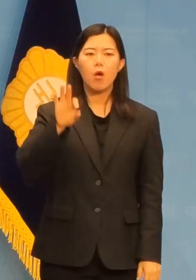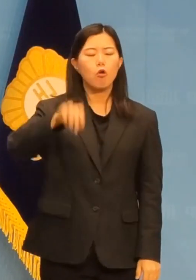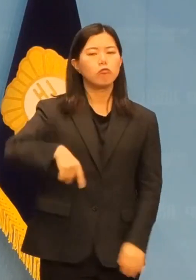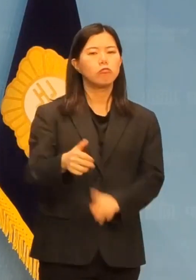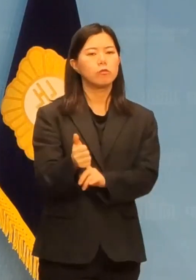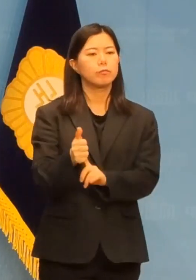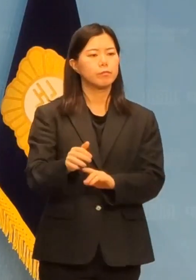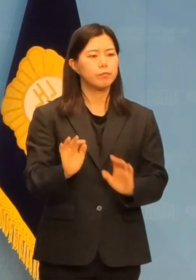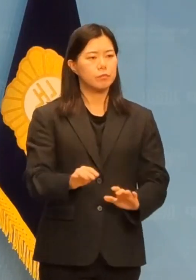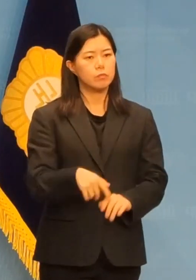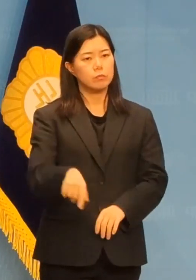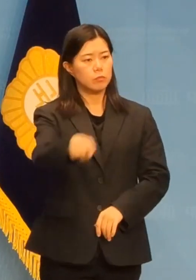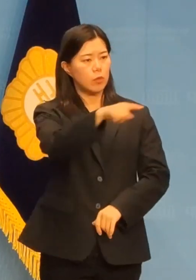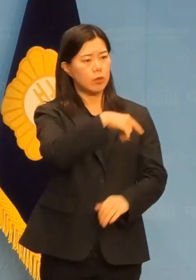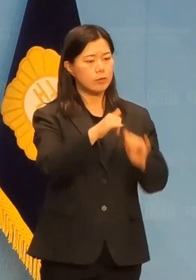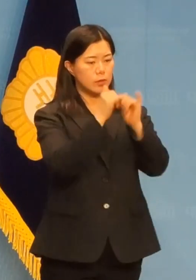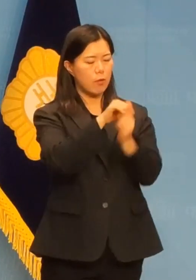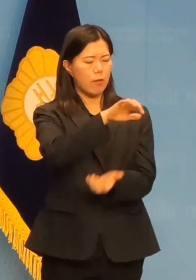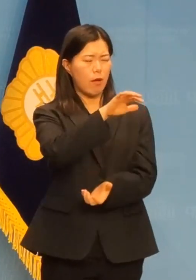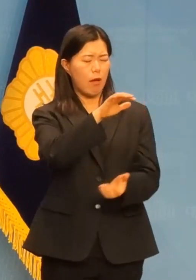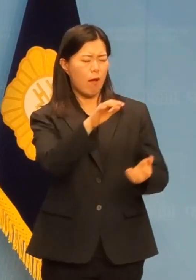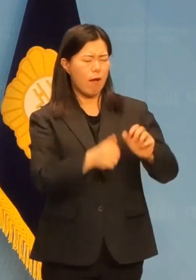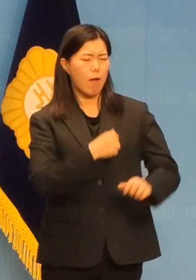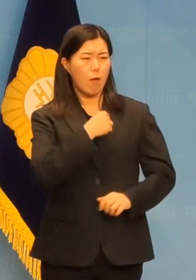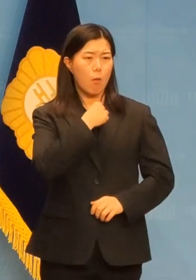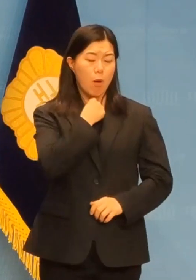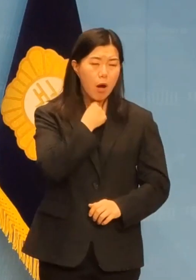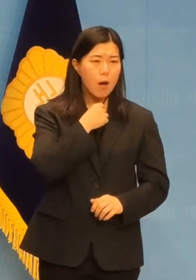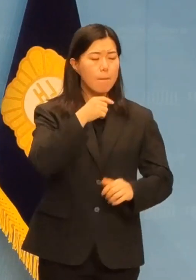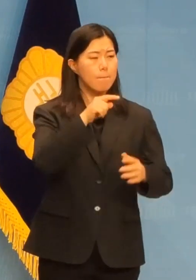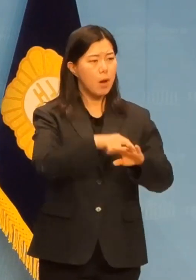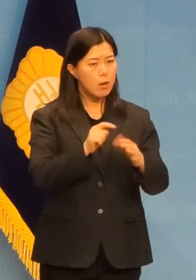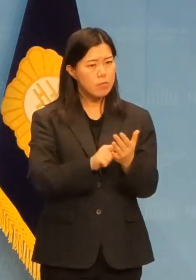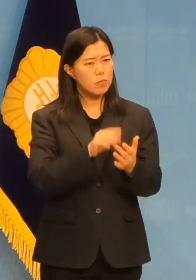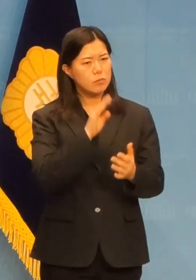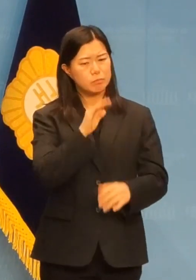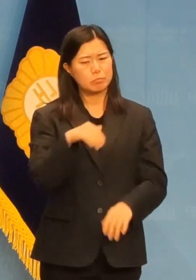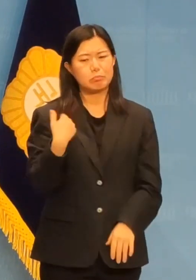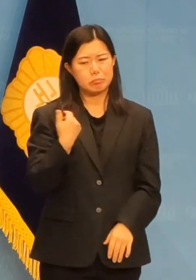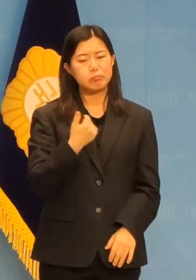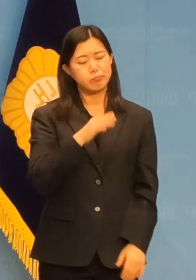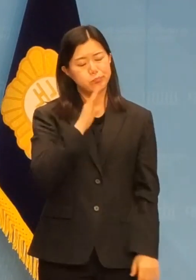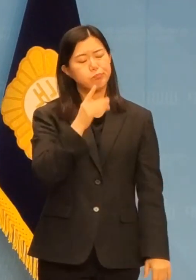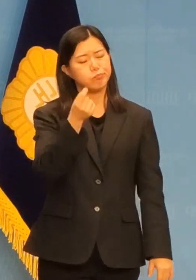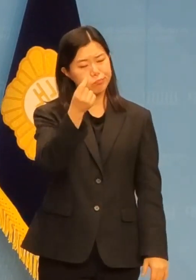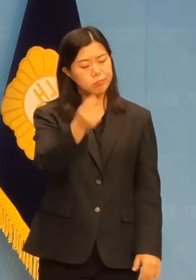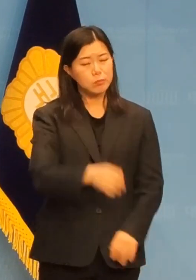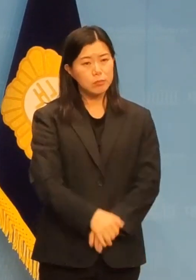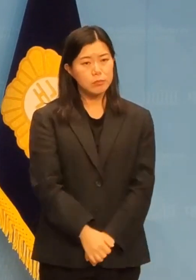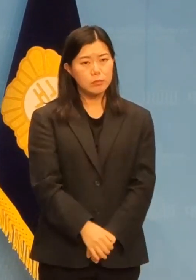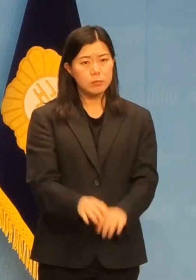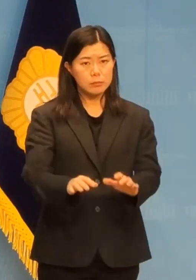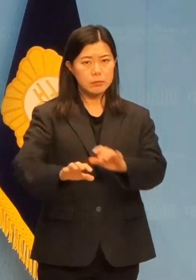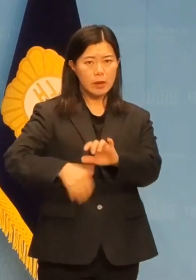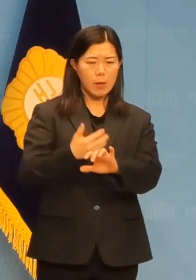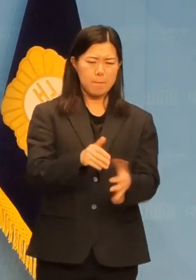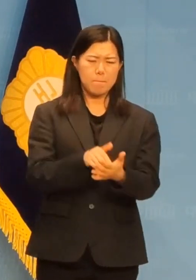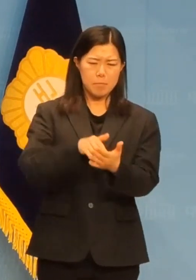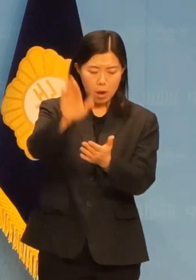의원이 감히 사회대개혁의 뜻이나 제대로 알리 만무합니다. 내란 세력 청산을 목적으로